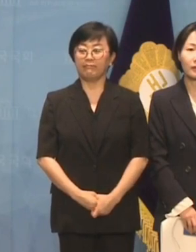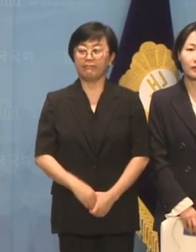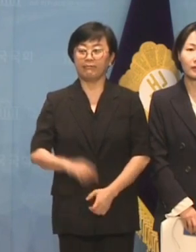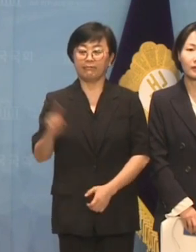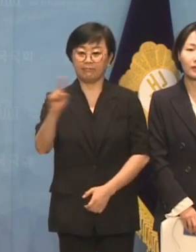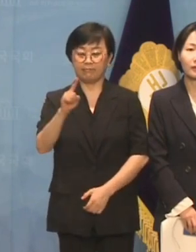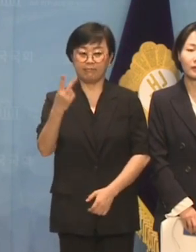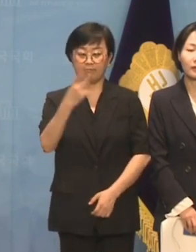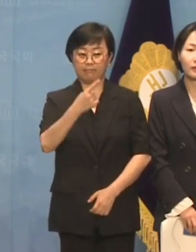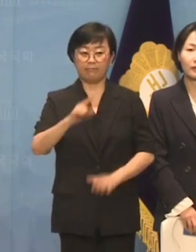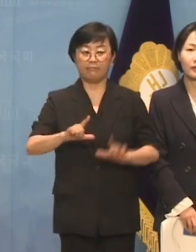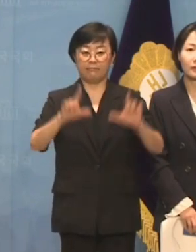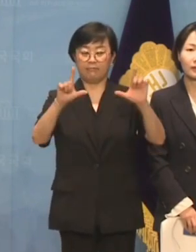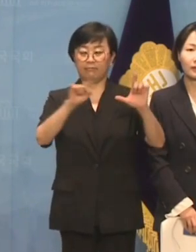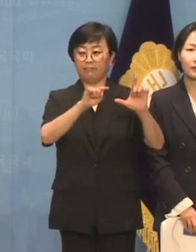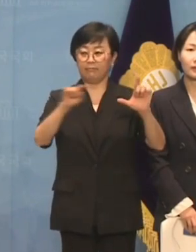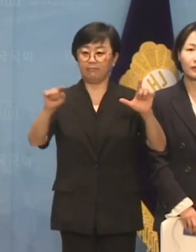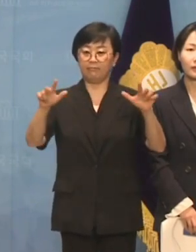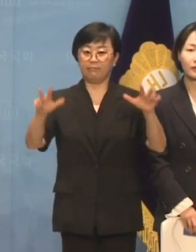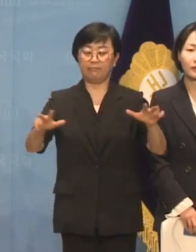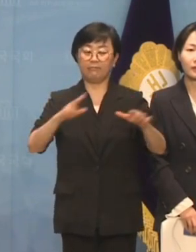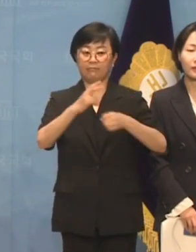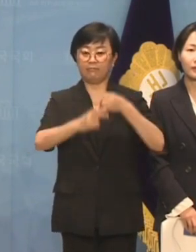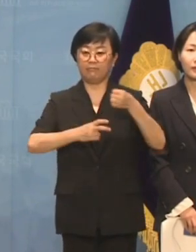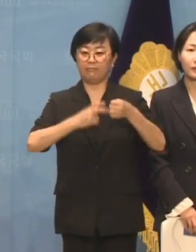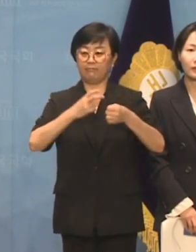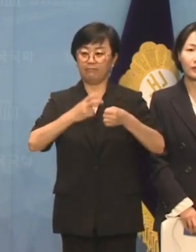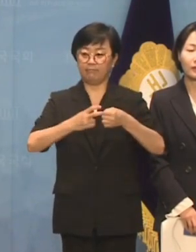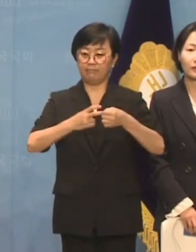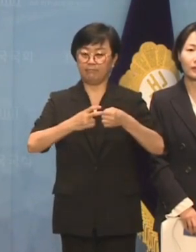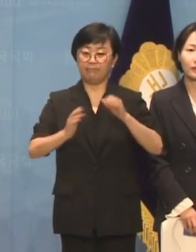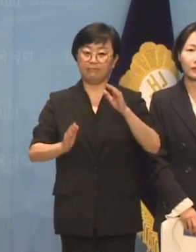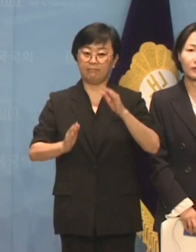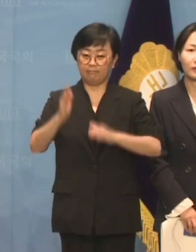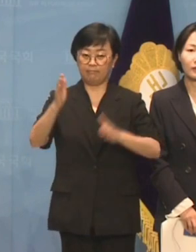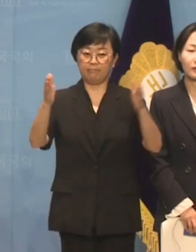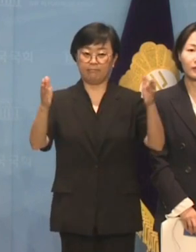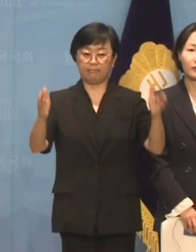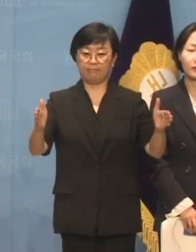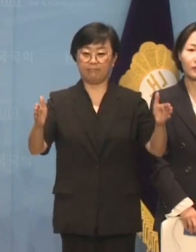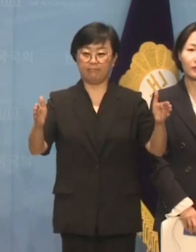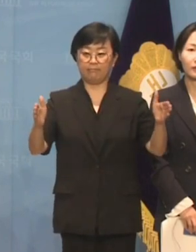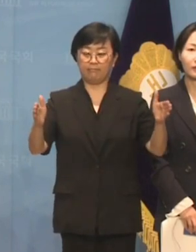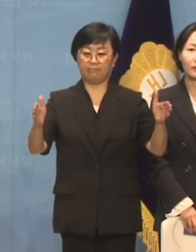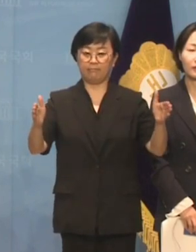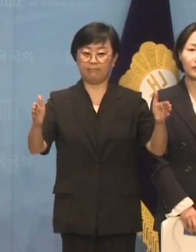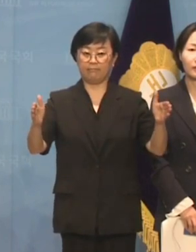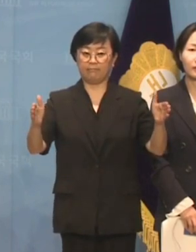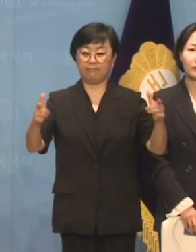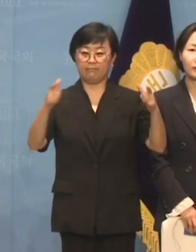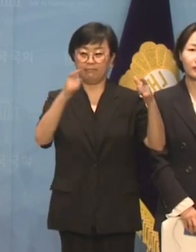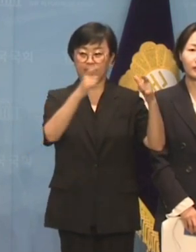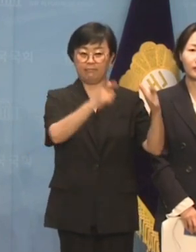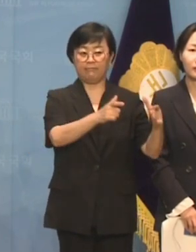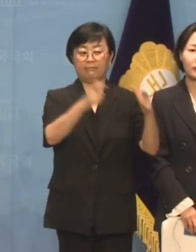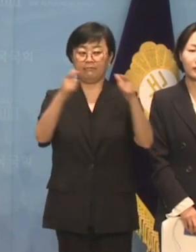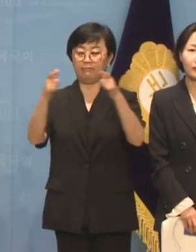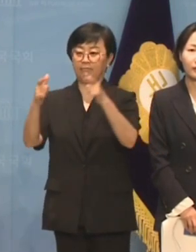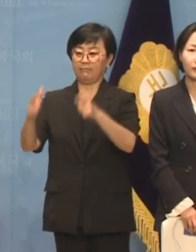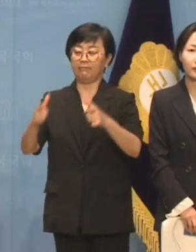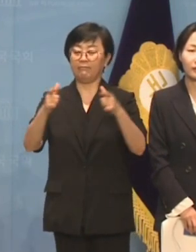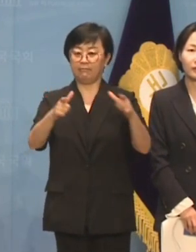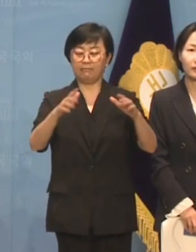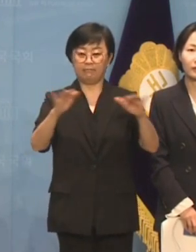어찌 보면 2001년도부터 치면 지금 20년이 넘는 기간 동안 이 지역을